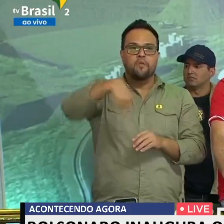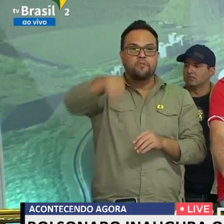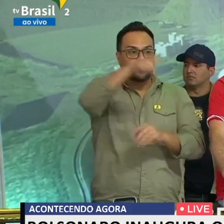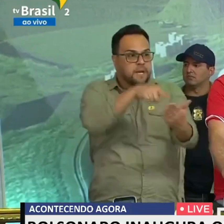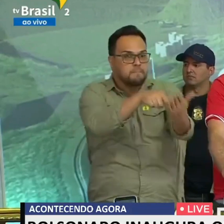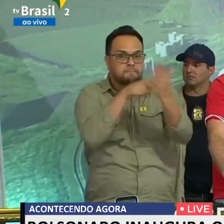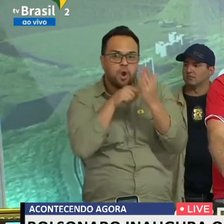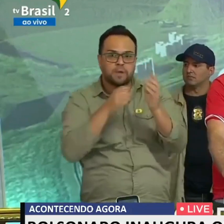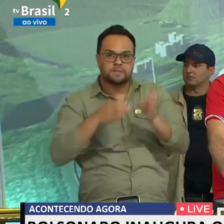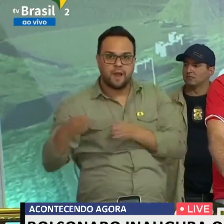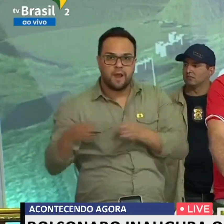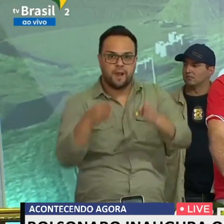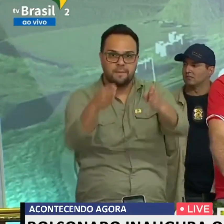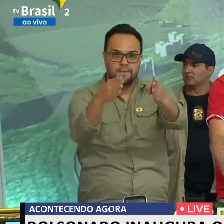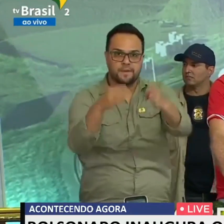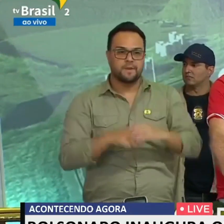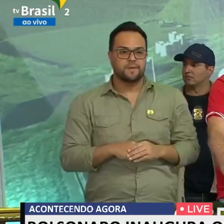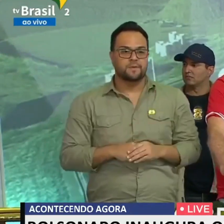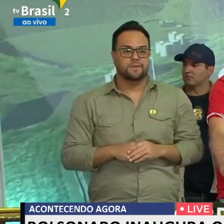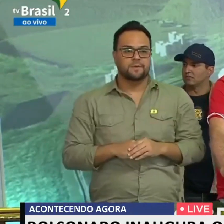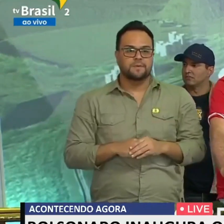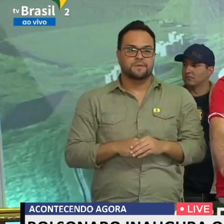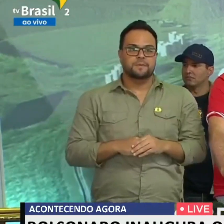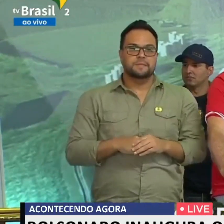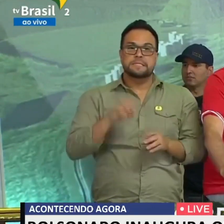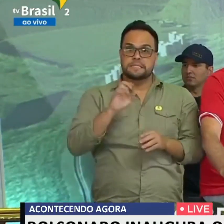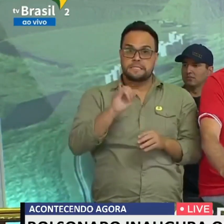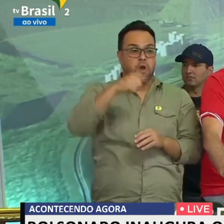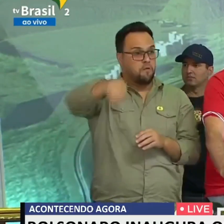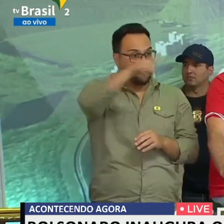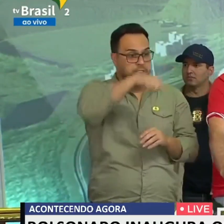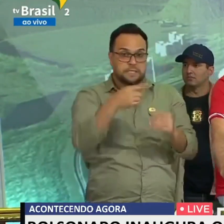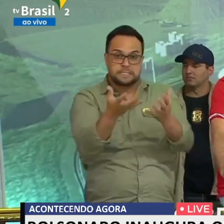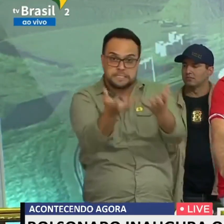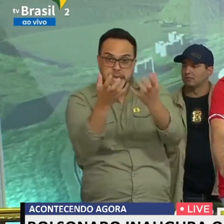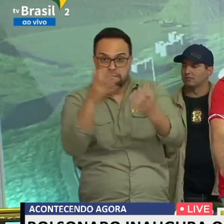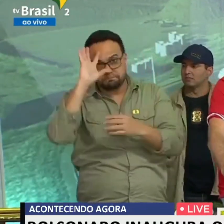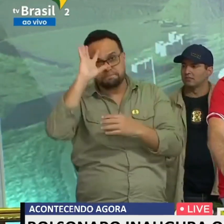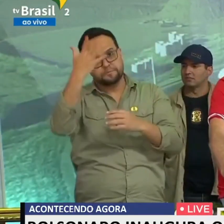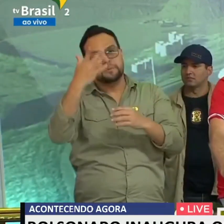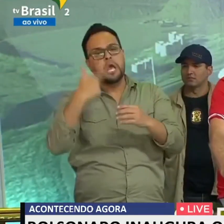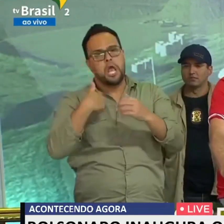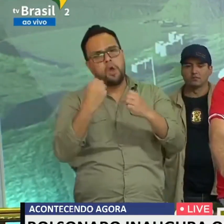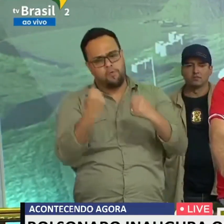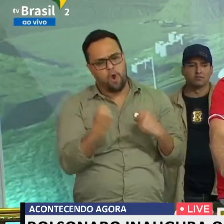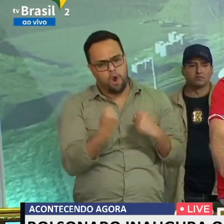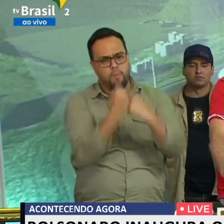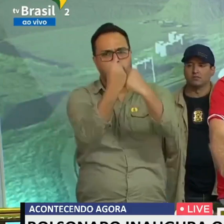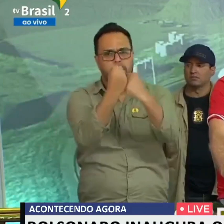vocês. O que vocês decidirem, estou com vocês.